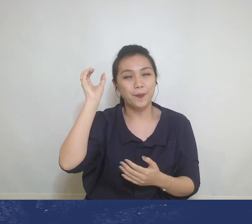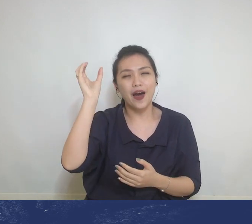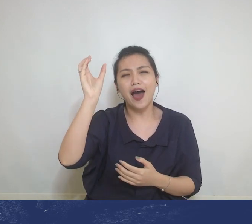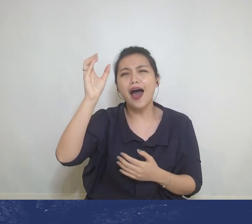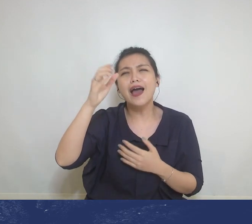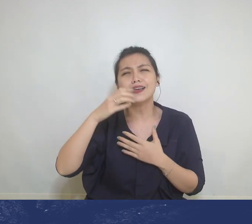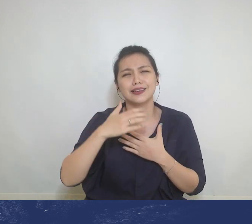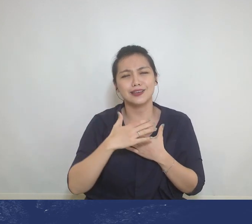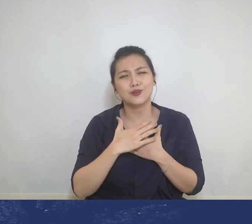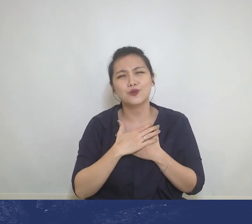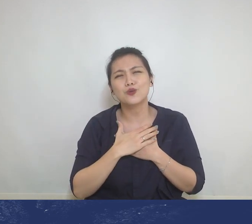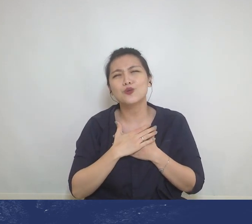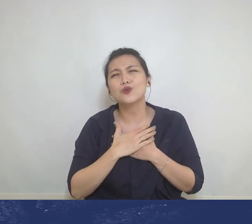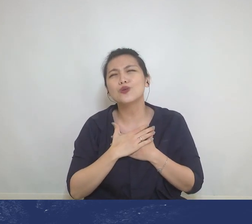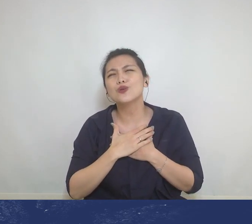segalanya